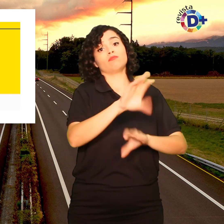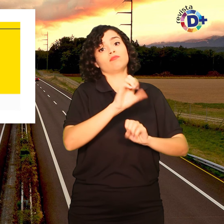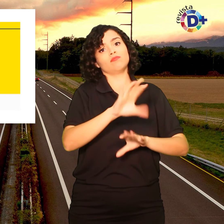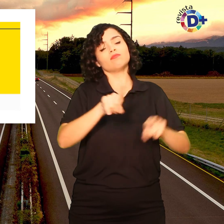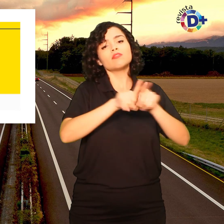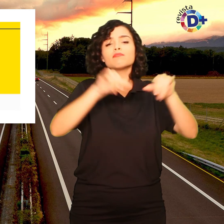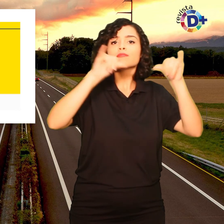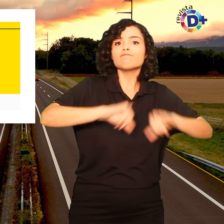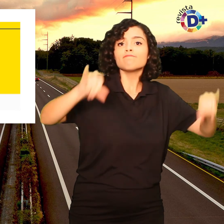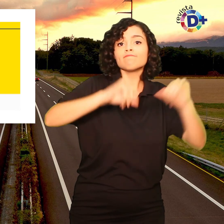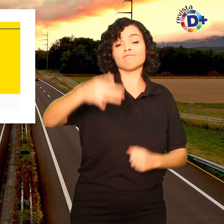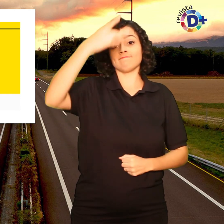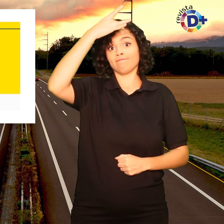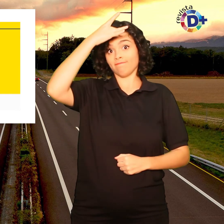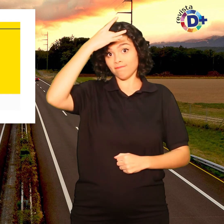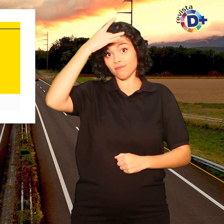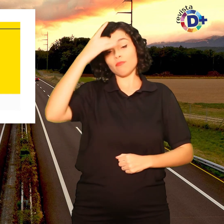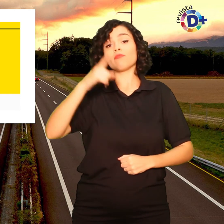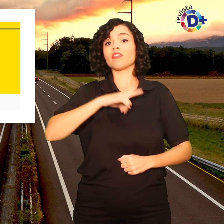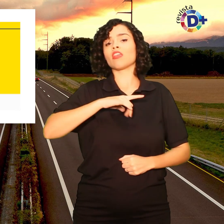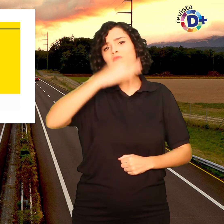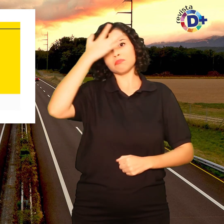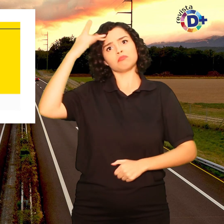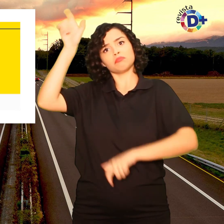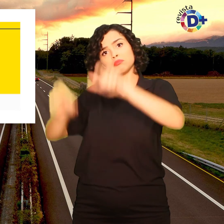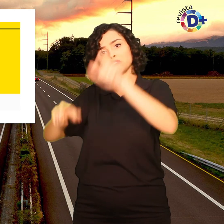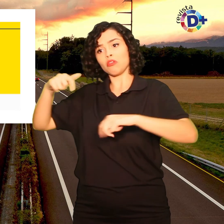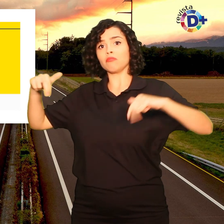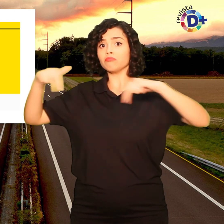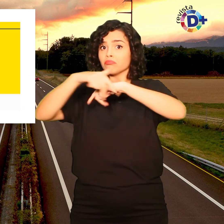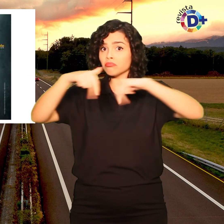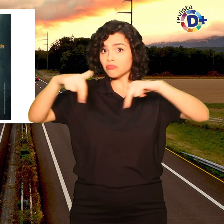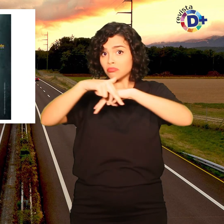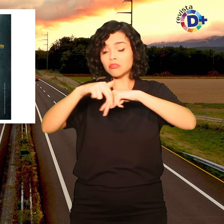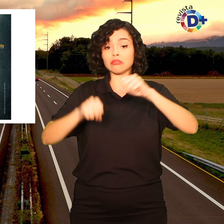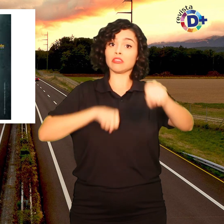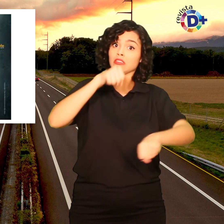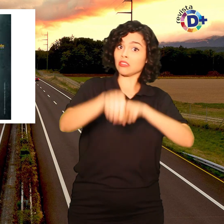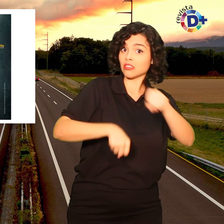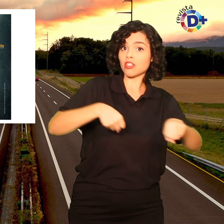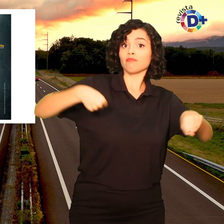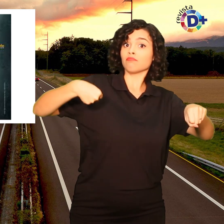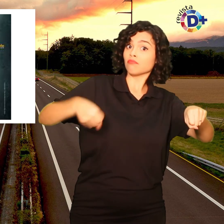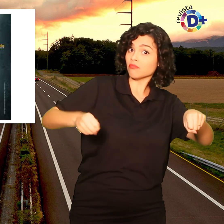e de conscientização contemplando pedestres ciclistas motociclistas